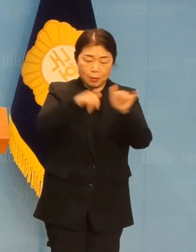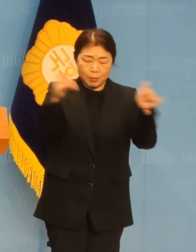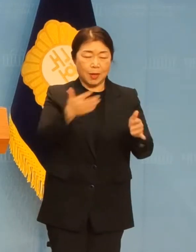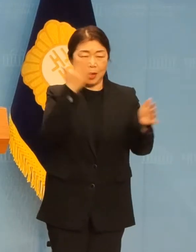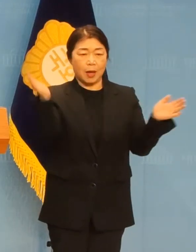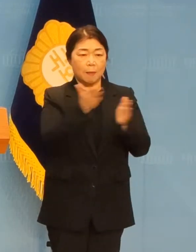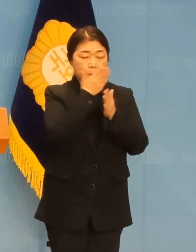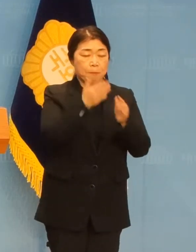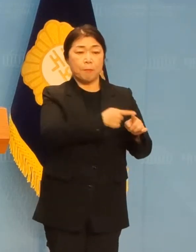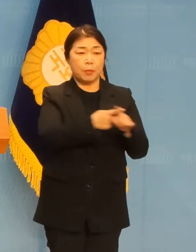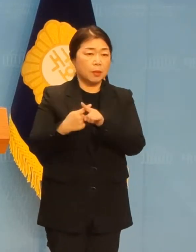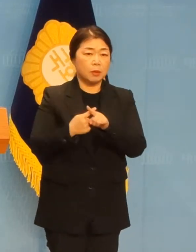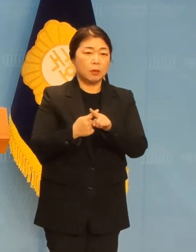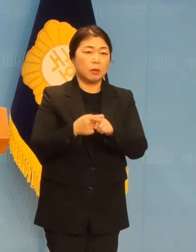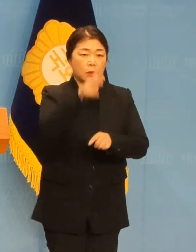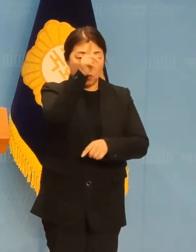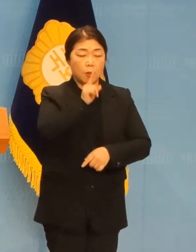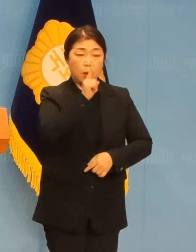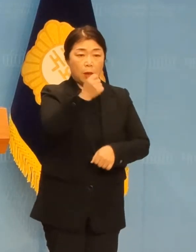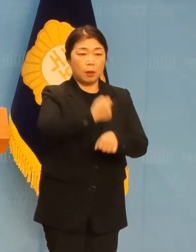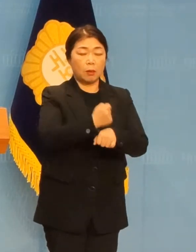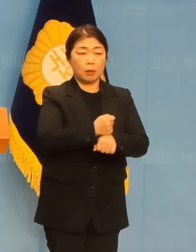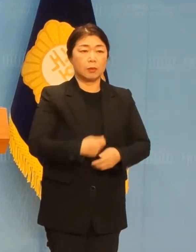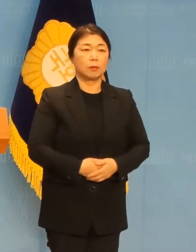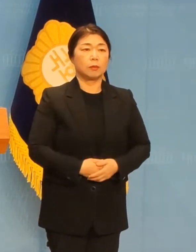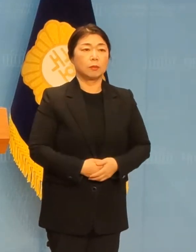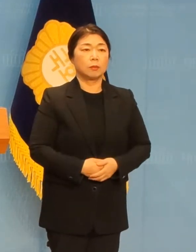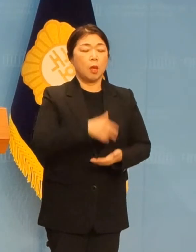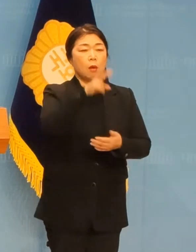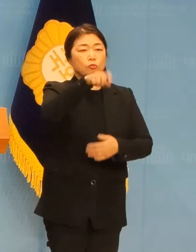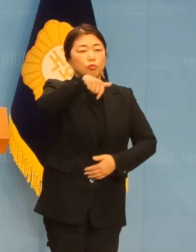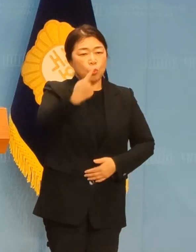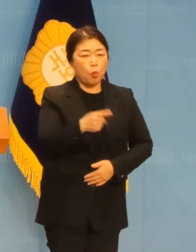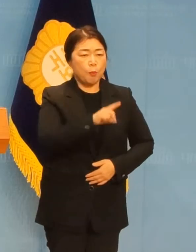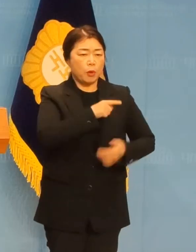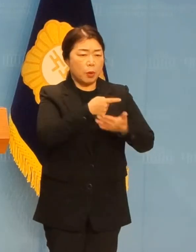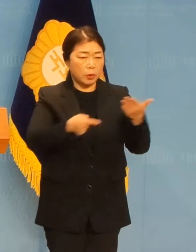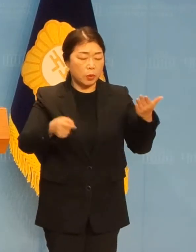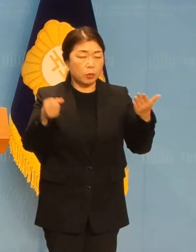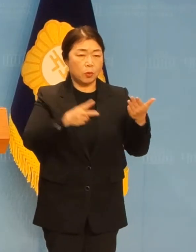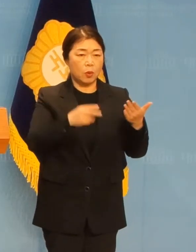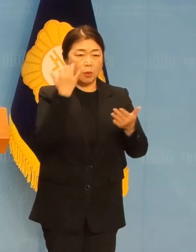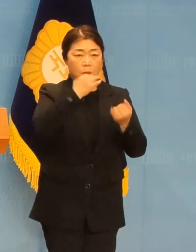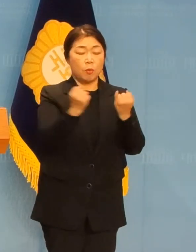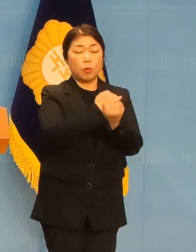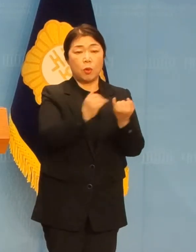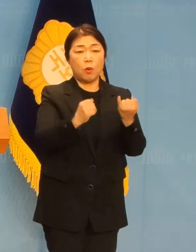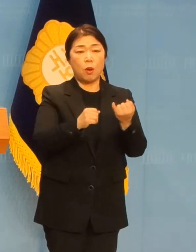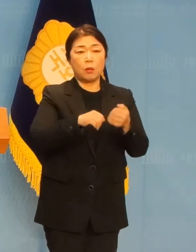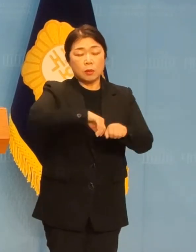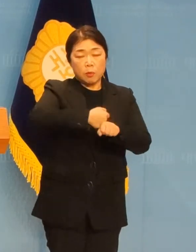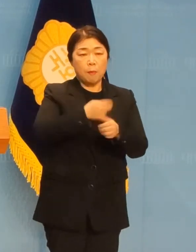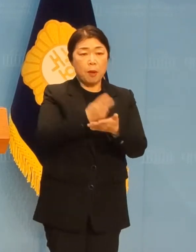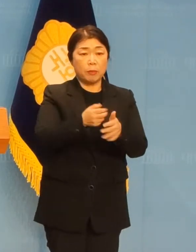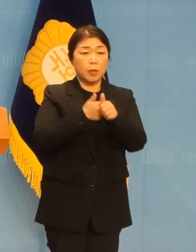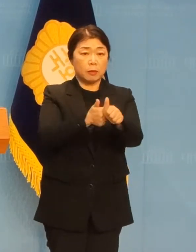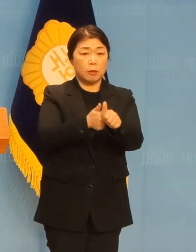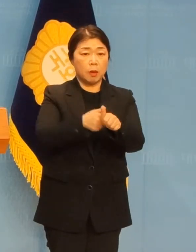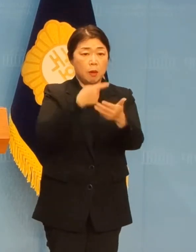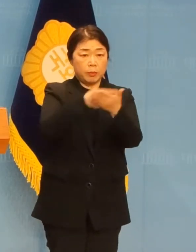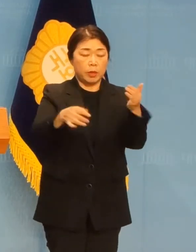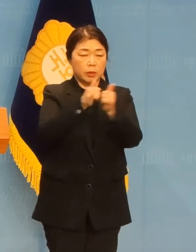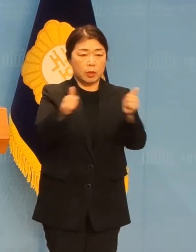사람들입니다. 사안별로 형법상 무고죄, 명예훼손죄, 그리고 성폭력 처벌법상 피해자 신상